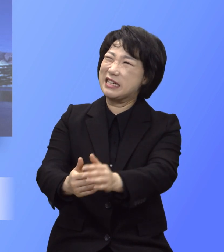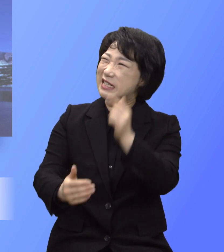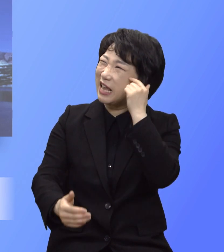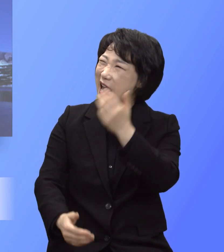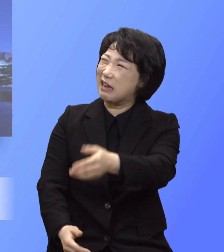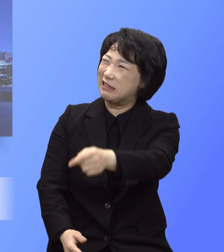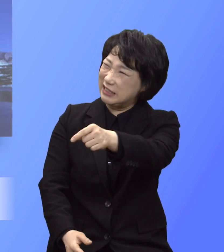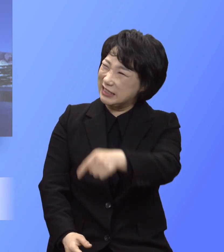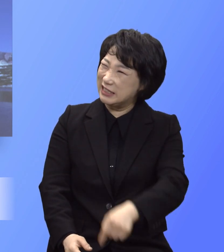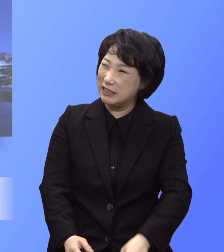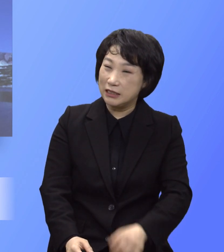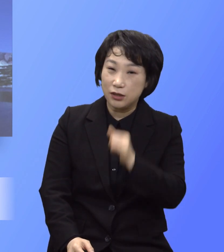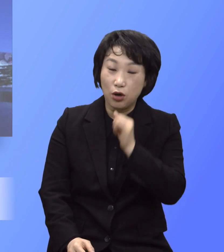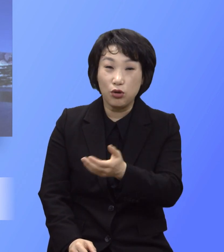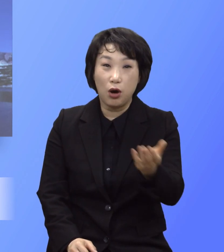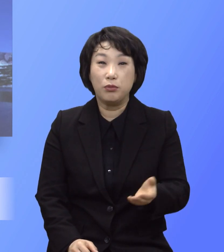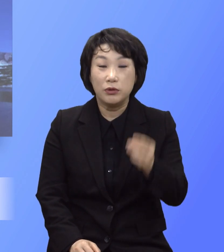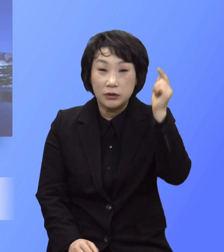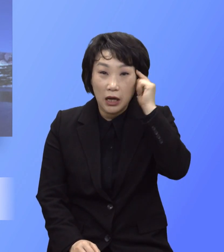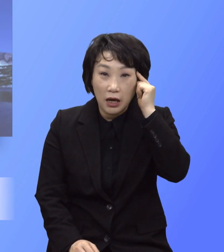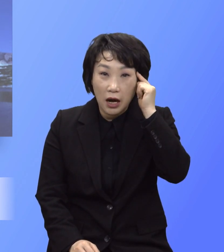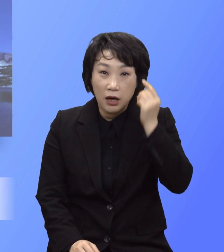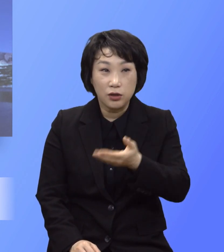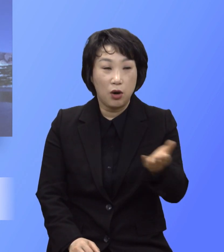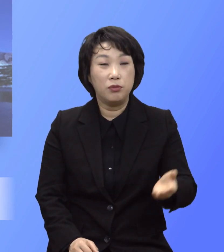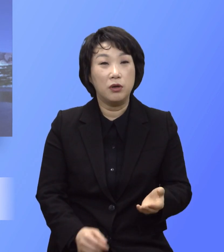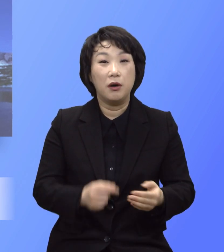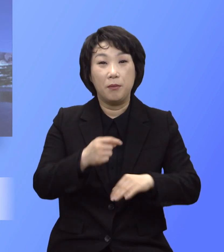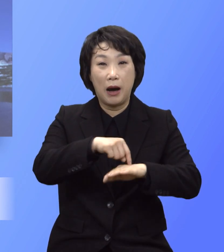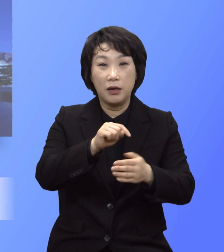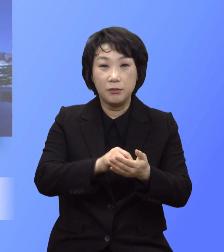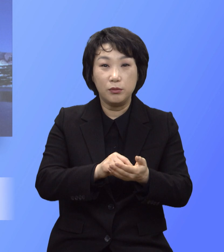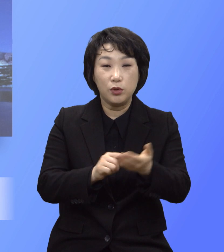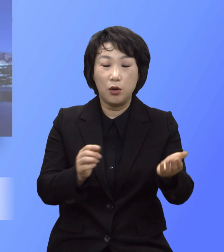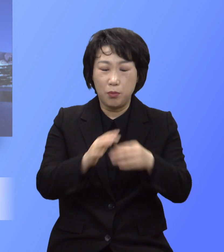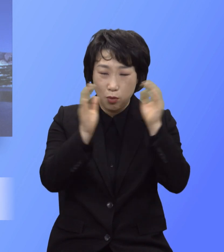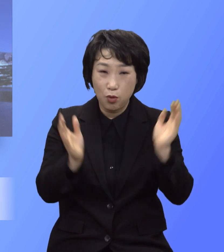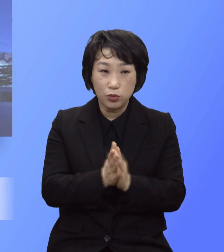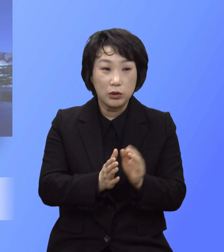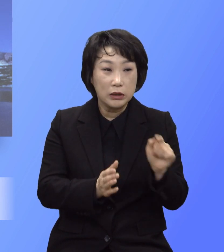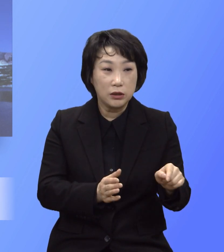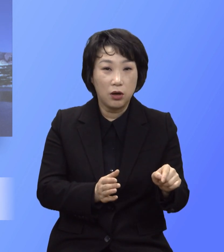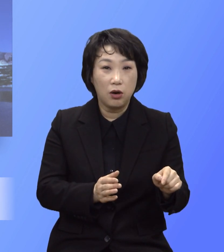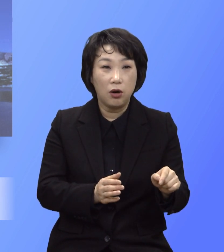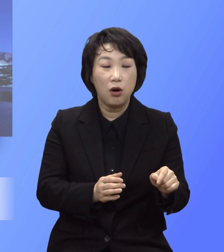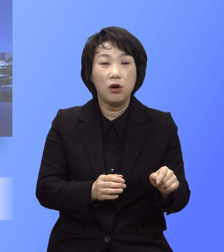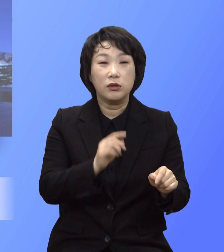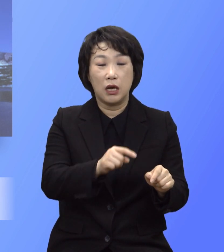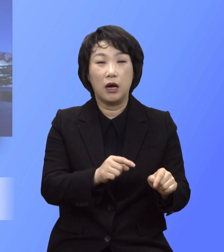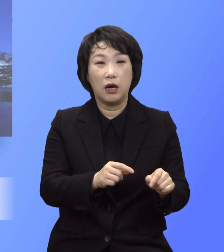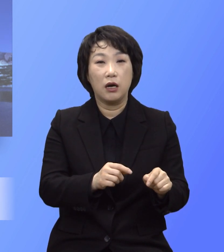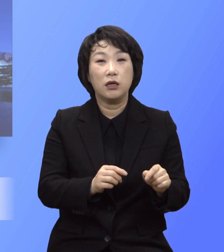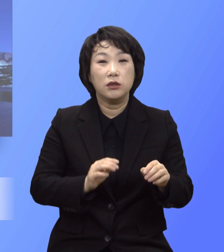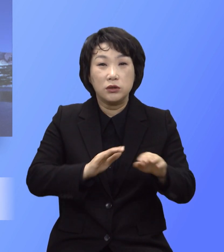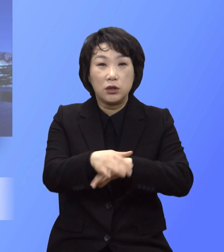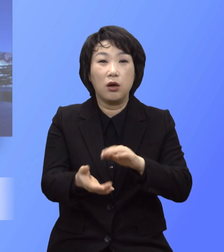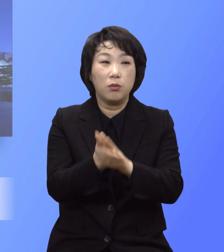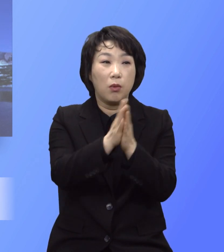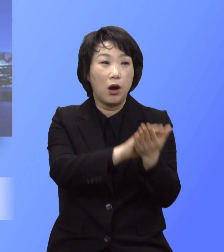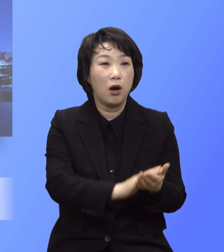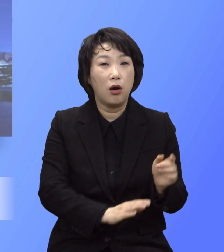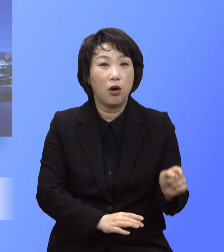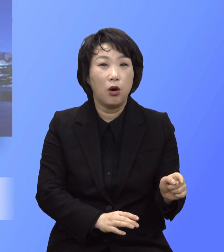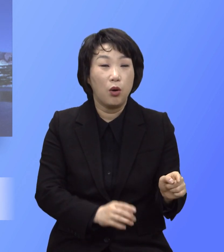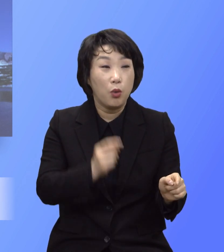벌써 사상과 생각과 주관과 완전히 그 사람의 생각의 패턴이 바뀌어버렸어.